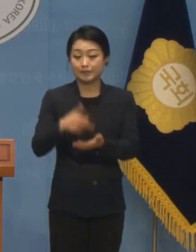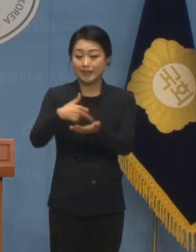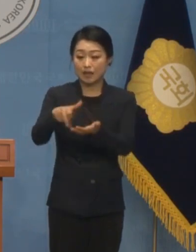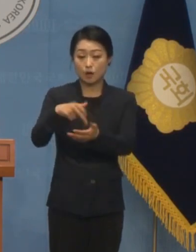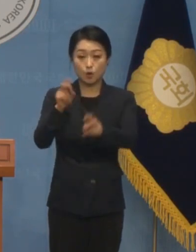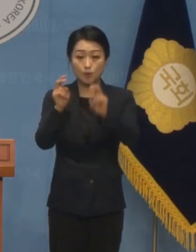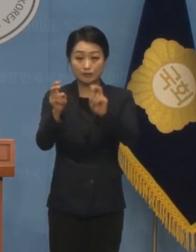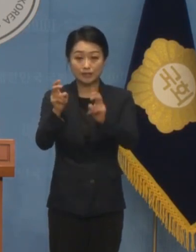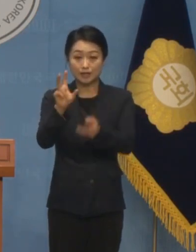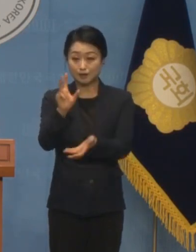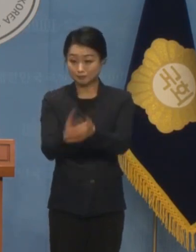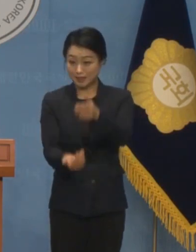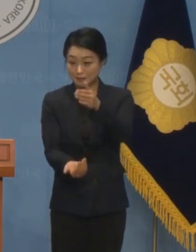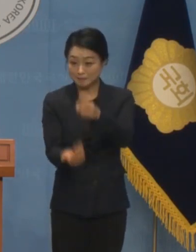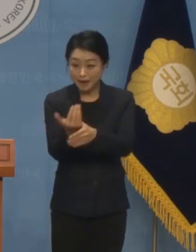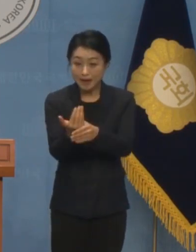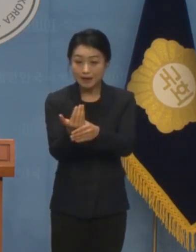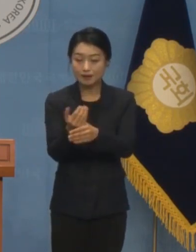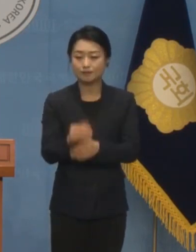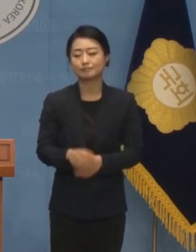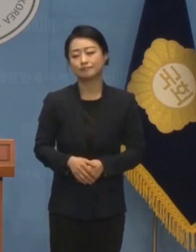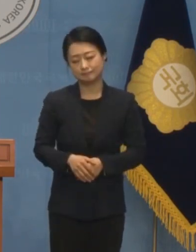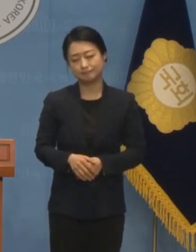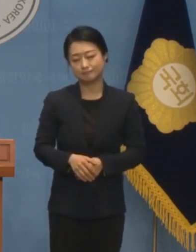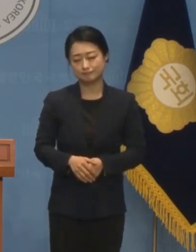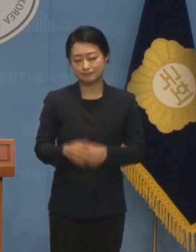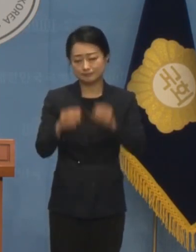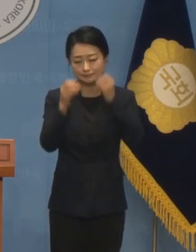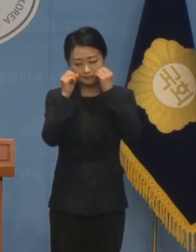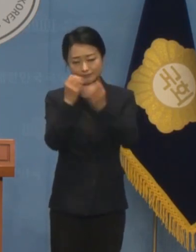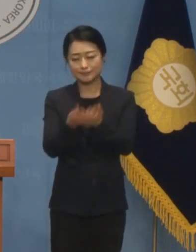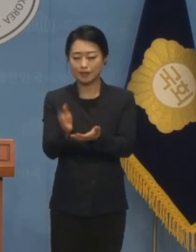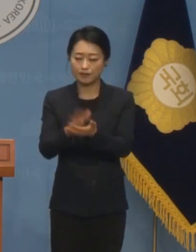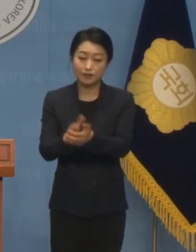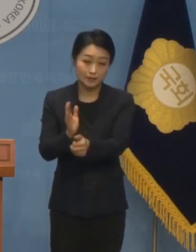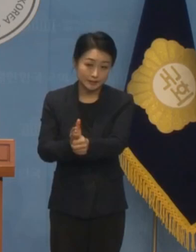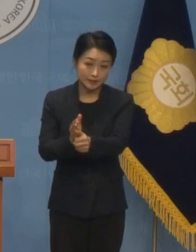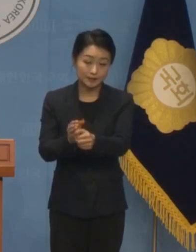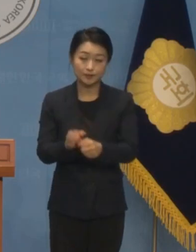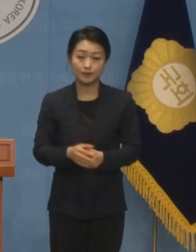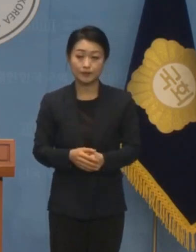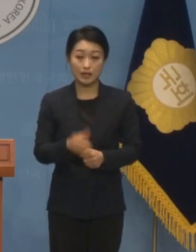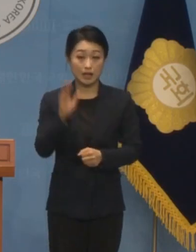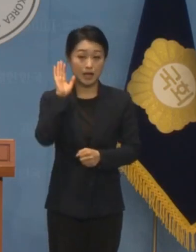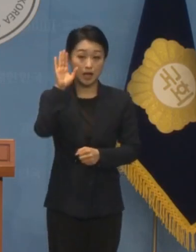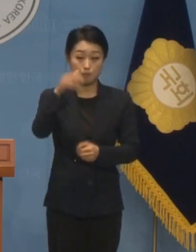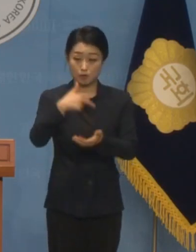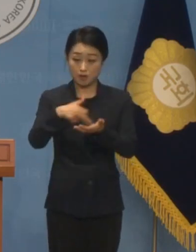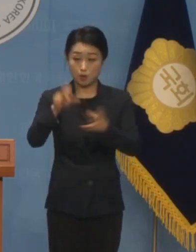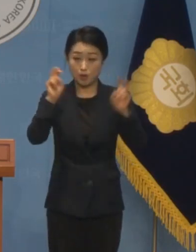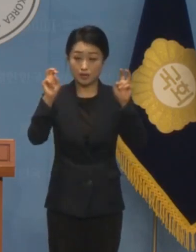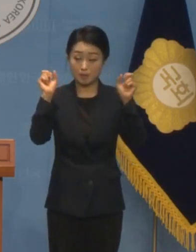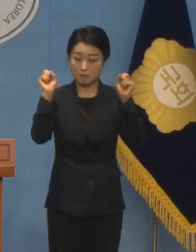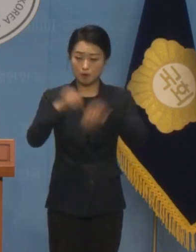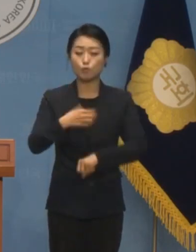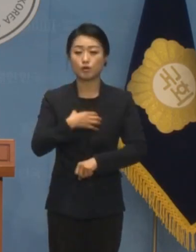카카오가 이번 사태를 일대 쇄신의 계기로 삼지 않으면 혁신기업 신화는 무너질 수밖에